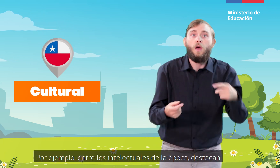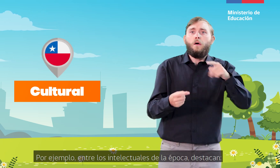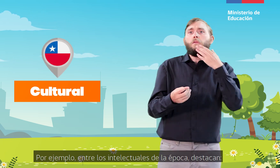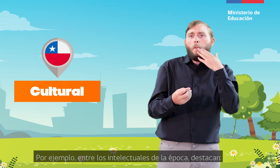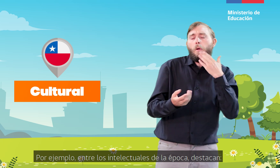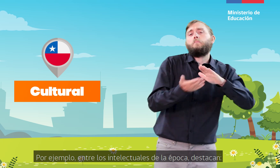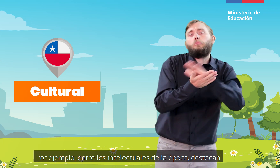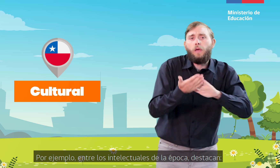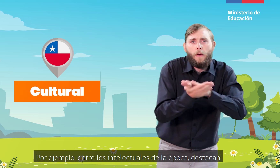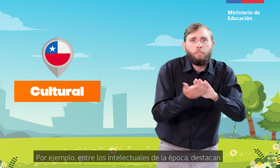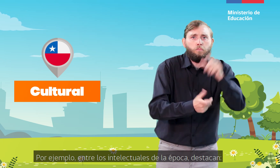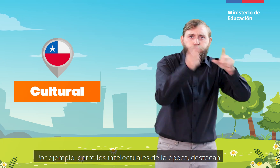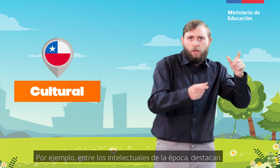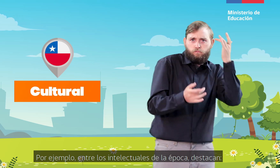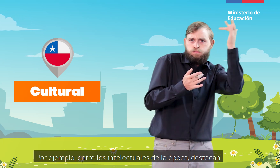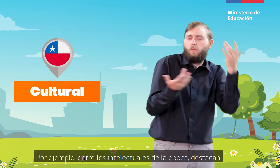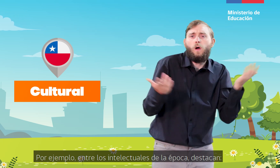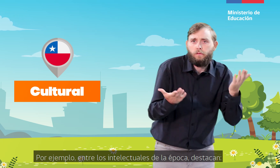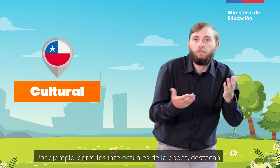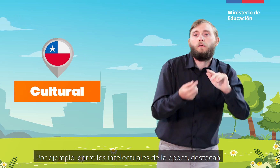Por ejemplo, entre los intelectuales de la época destacan